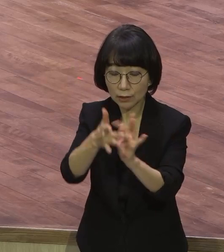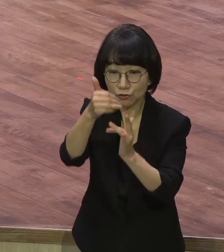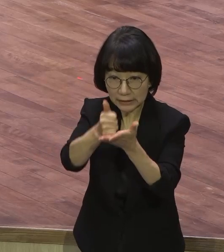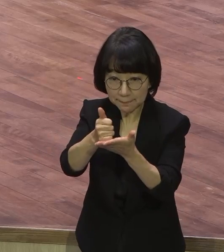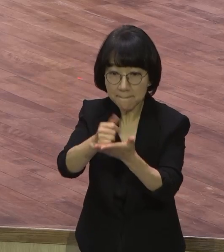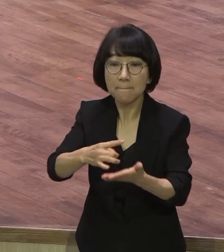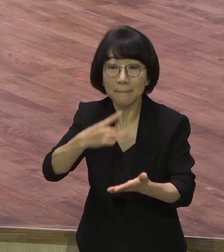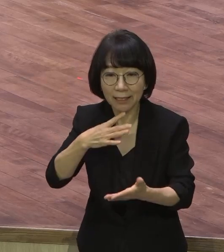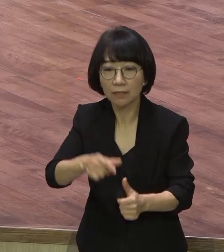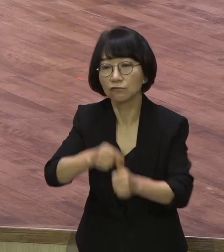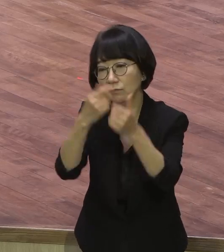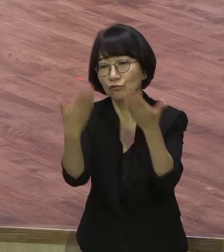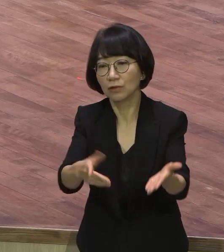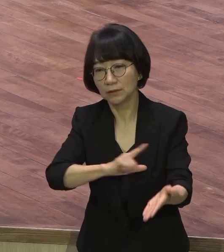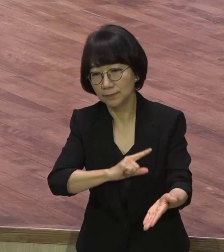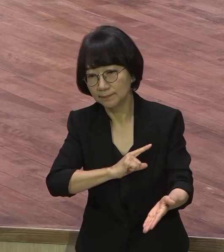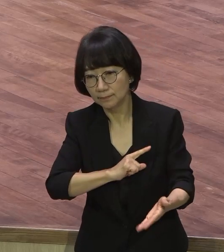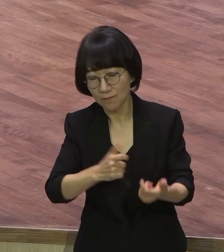없다.